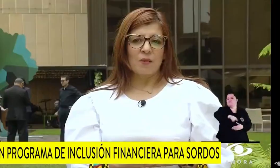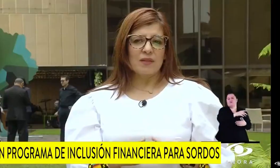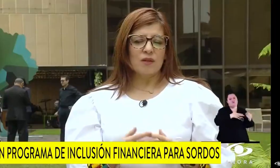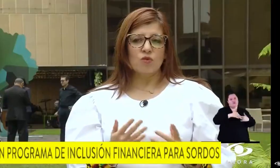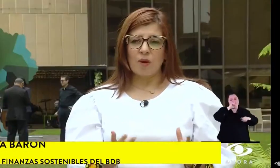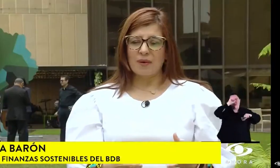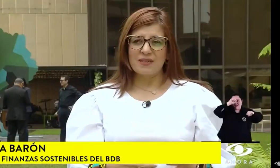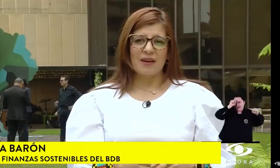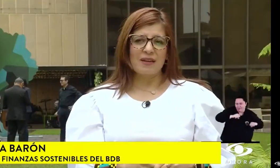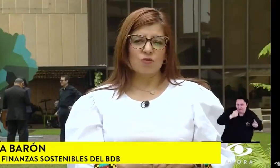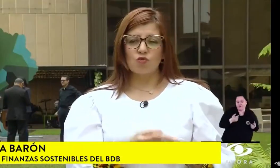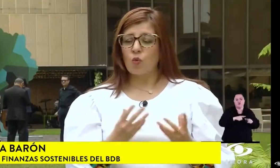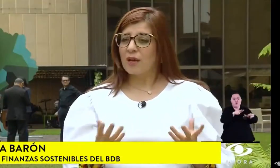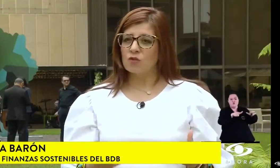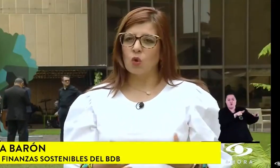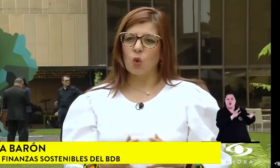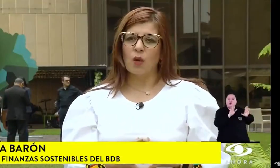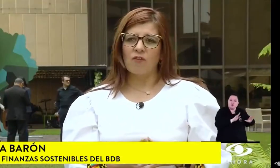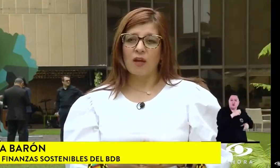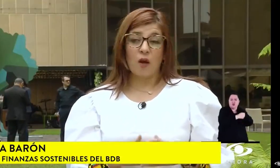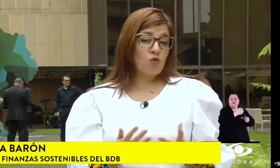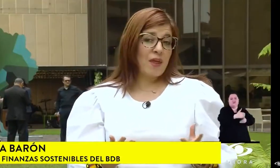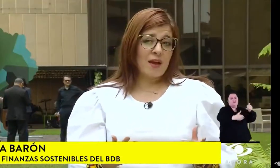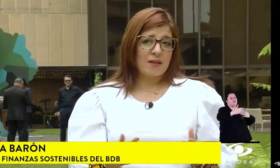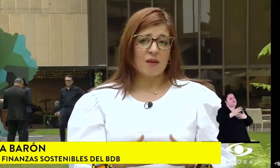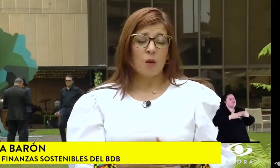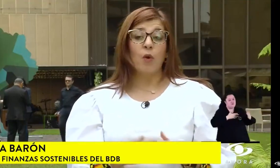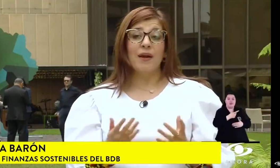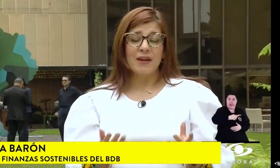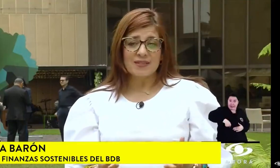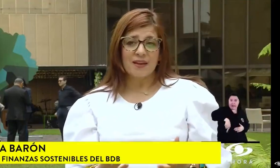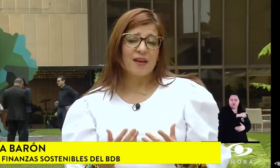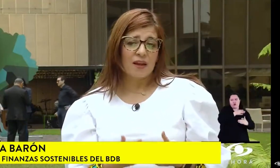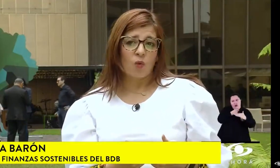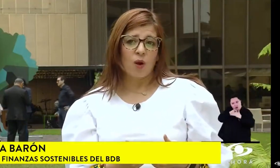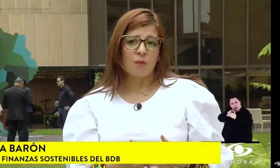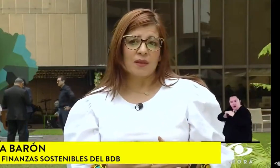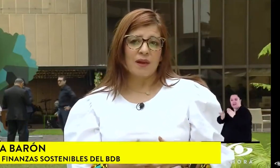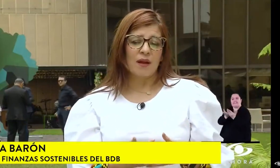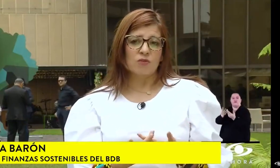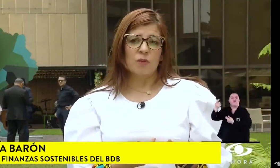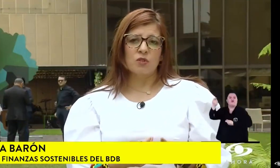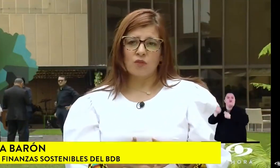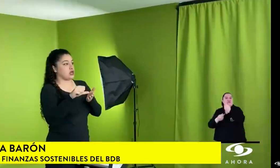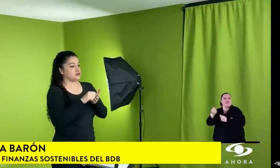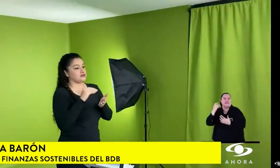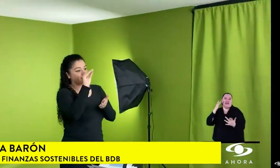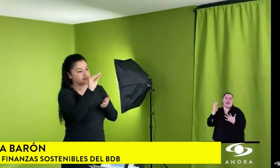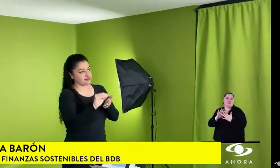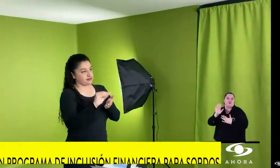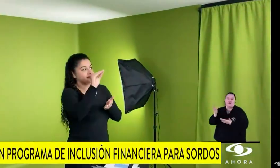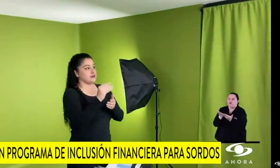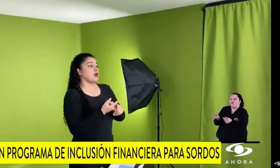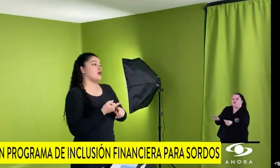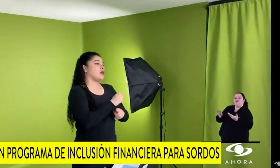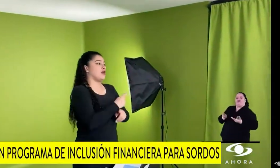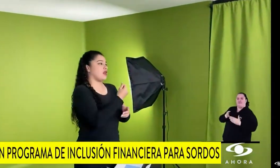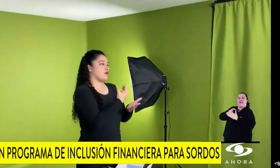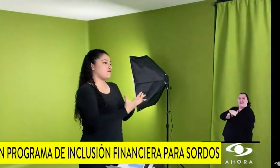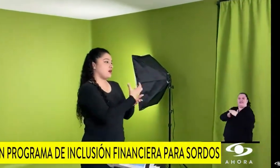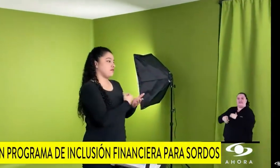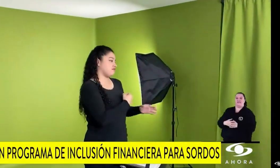independientemente de sus capacidades o su ubicación geográfica o su edad, puedan acceder adecuadamente a los servicios financieros. Realizar